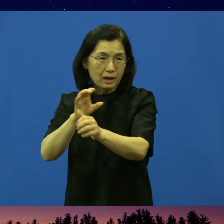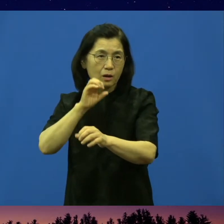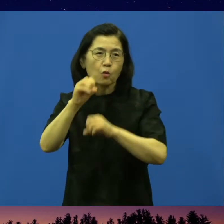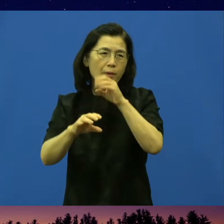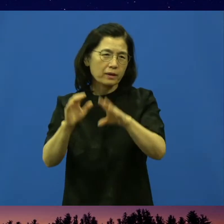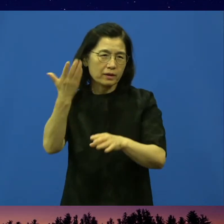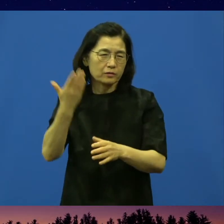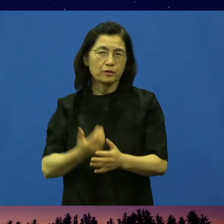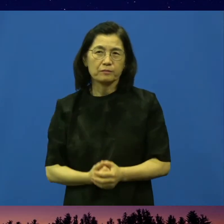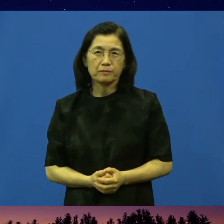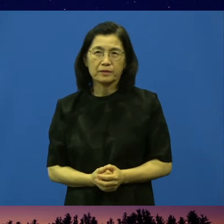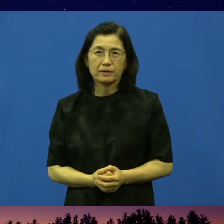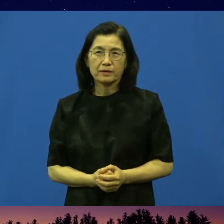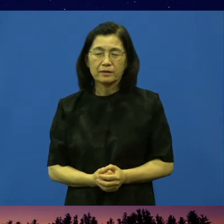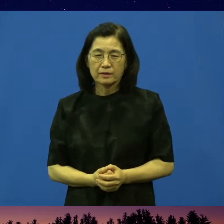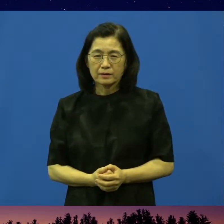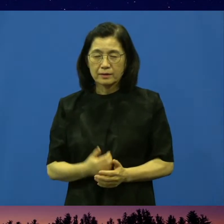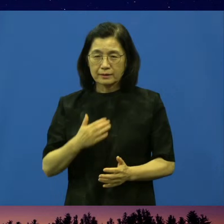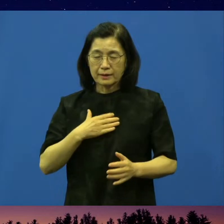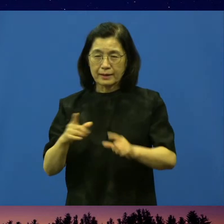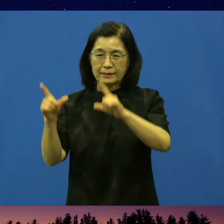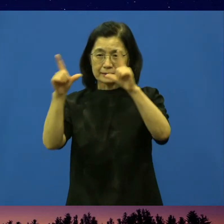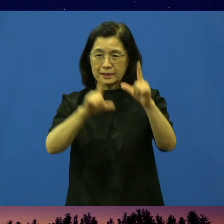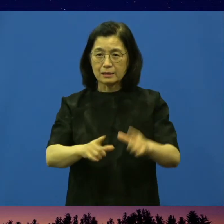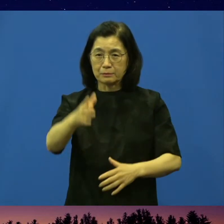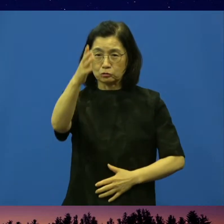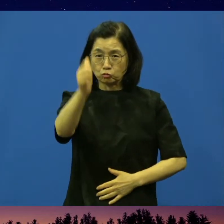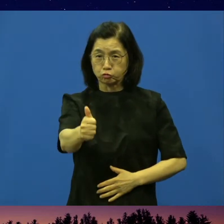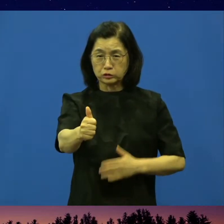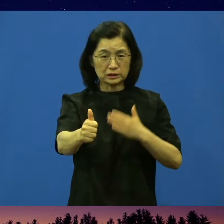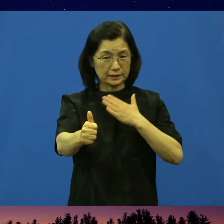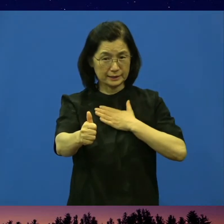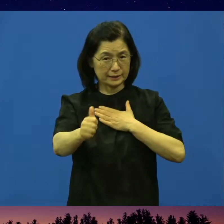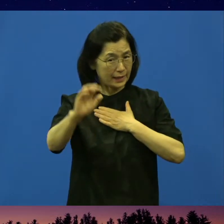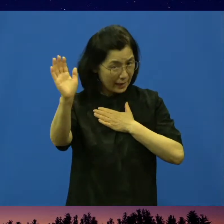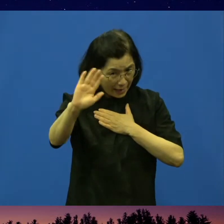삶의 주도권이 나에게 있지 않고 하나님에게로 넘기는 거죠.